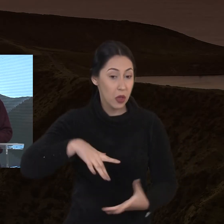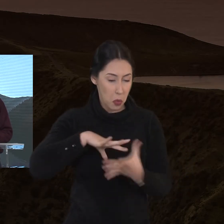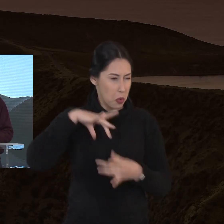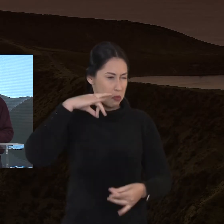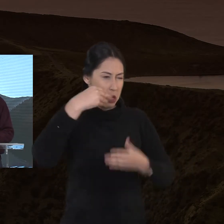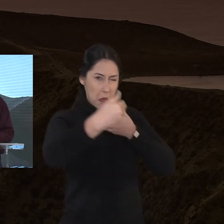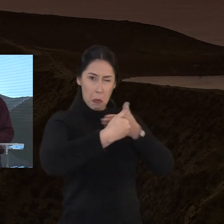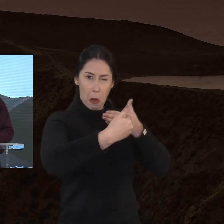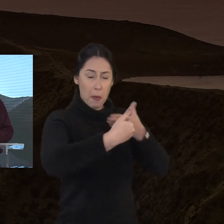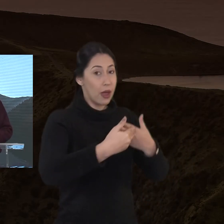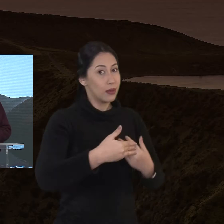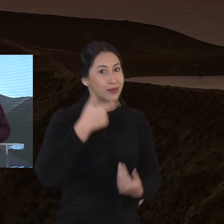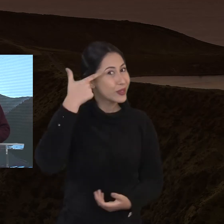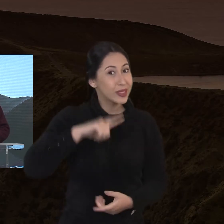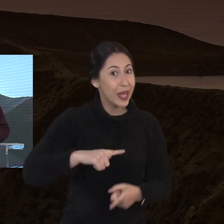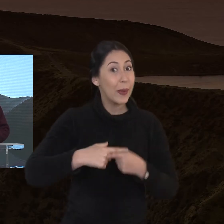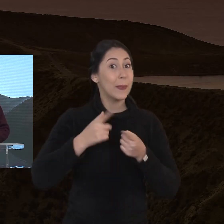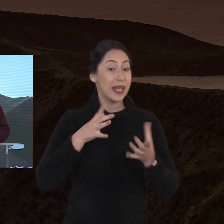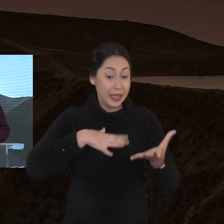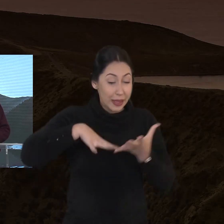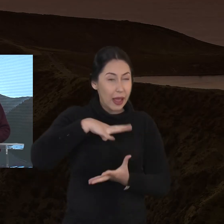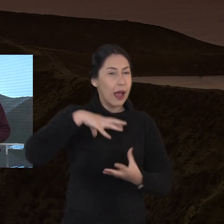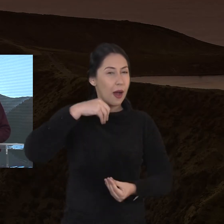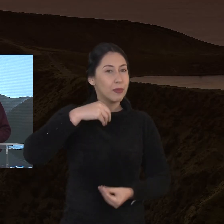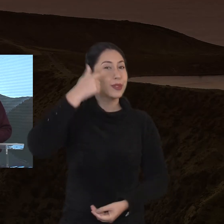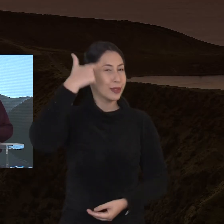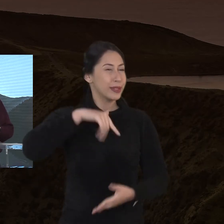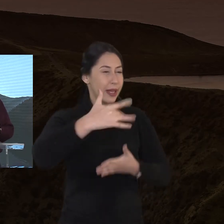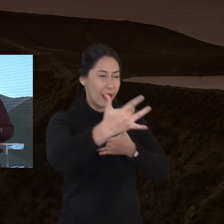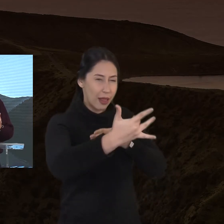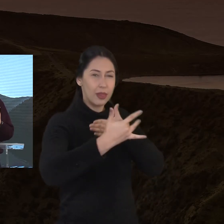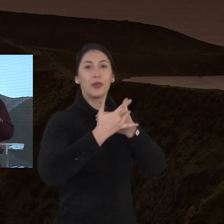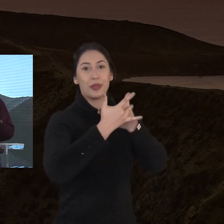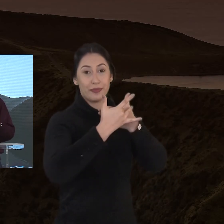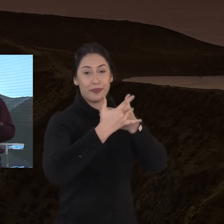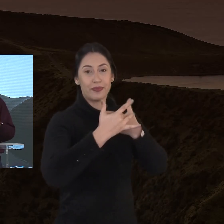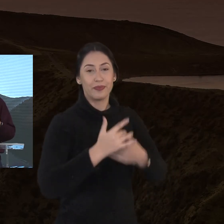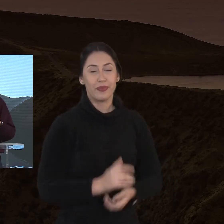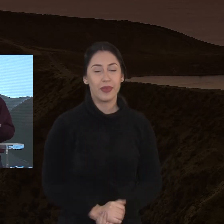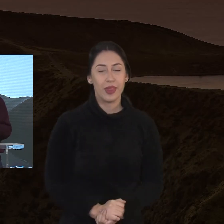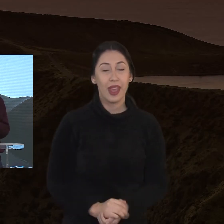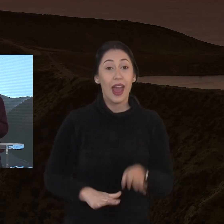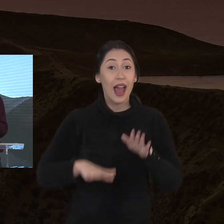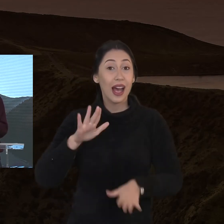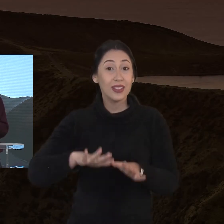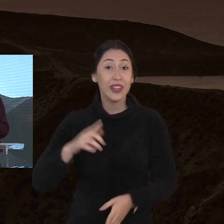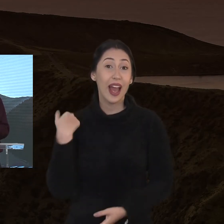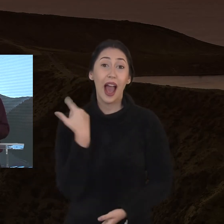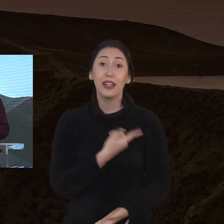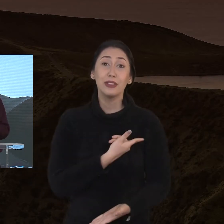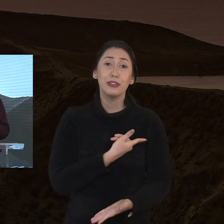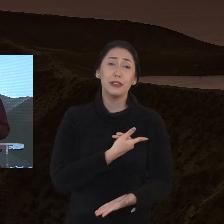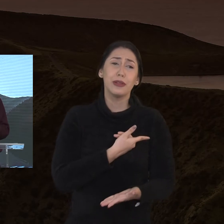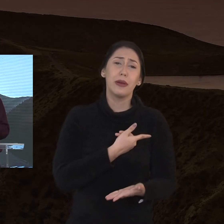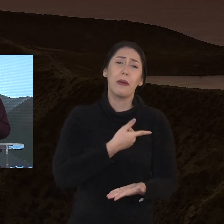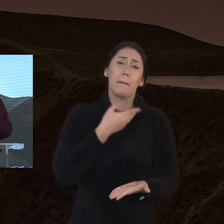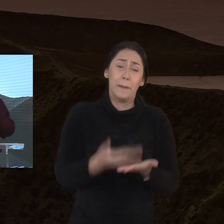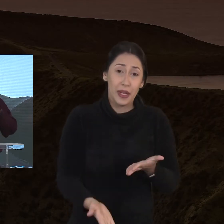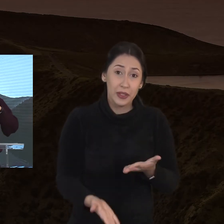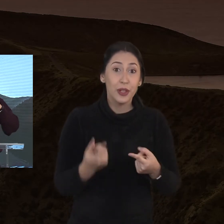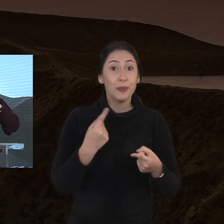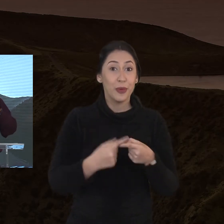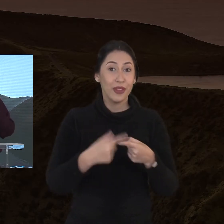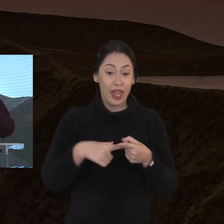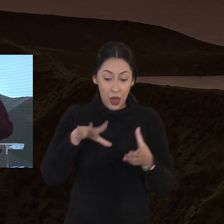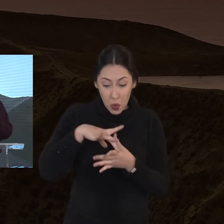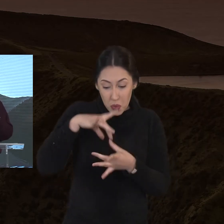na sua parte emocional e nosso a parte mental muitas vezes nós sucumbimos porque o nosso espírito é fraco e